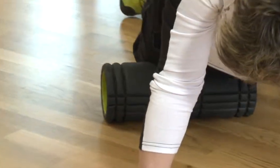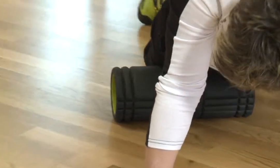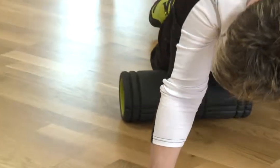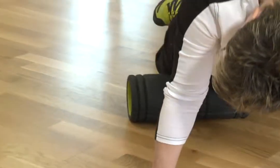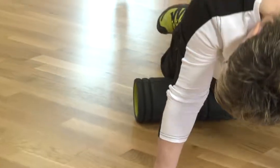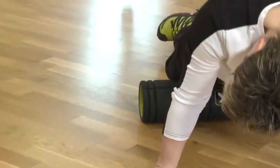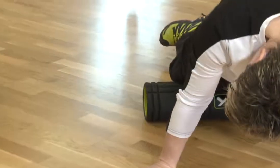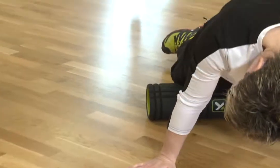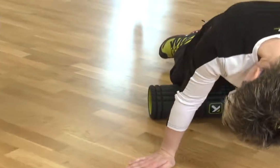Super, ne?